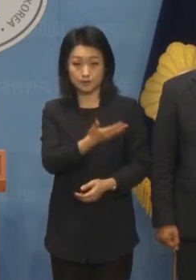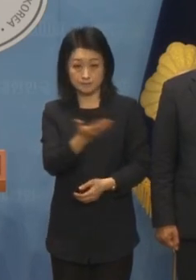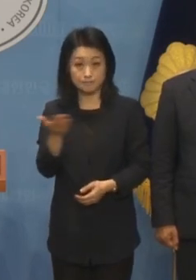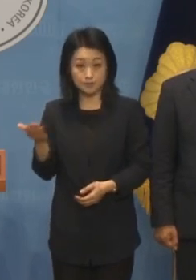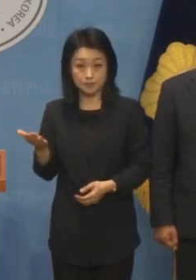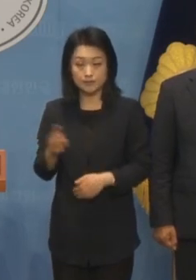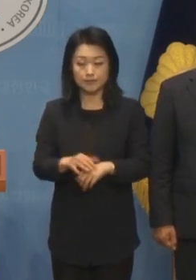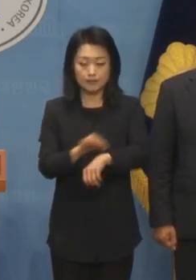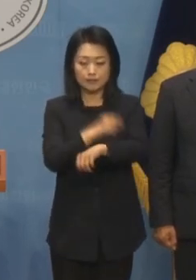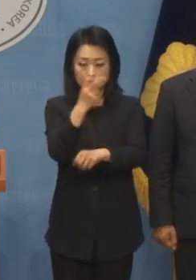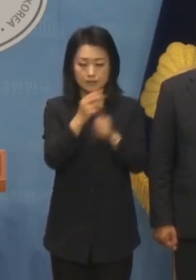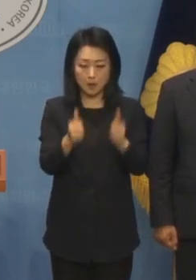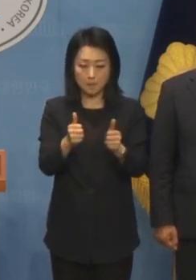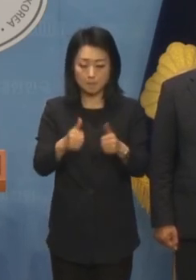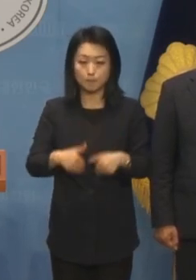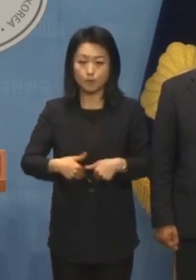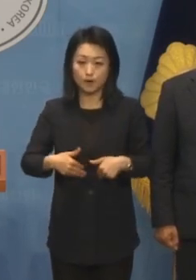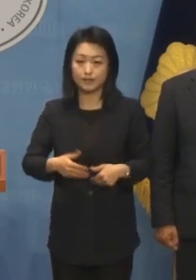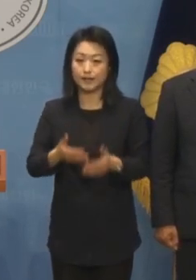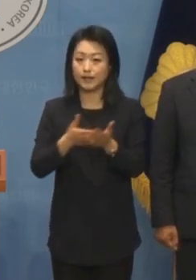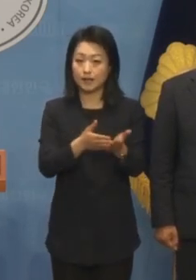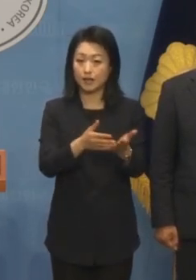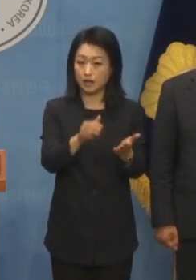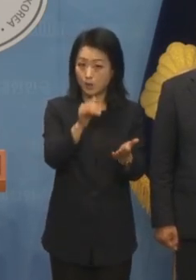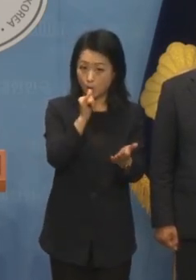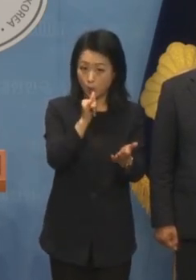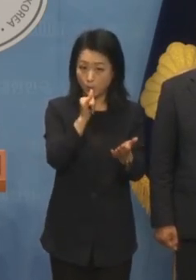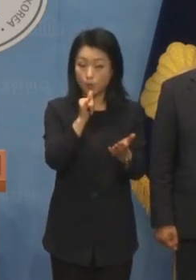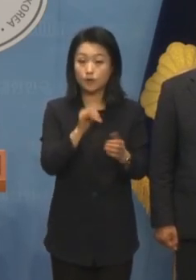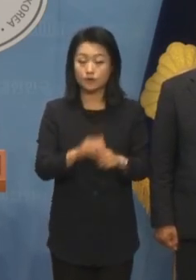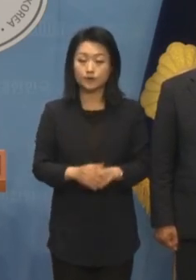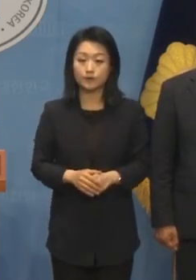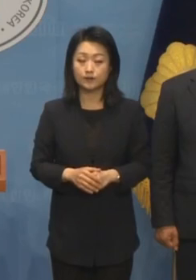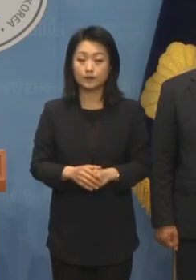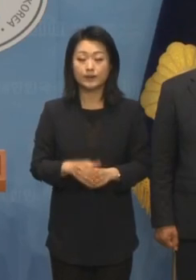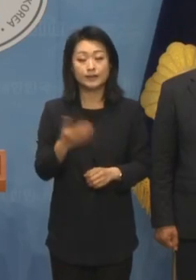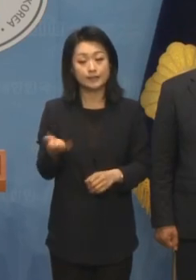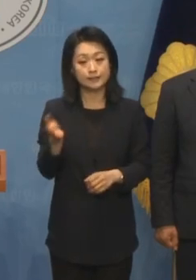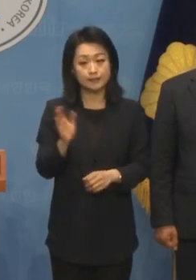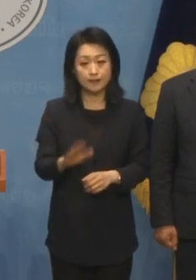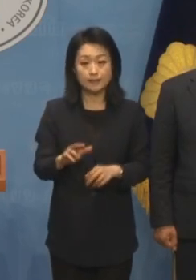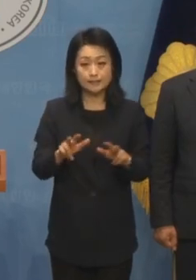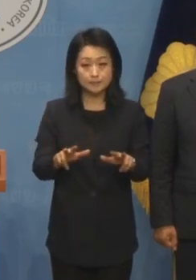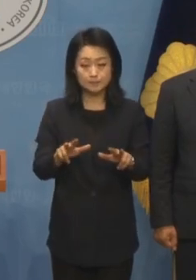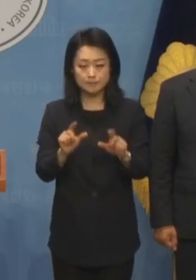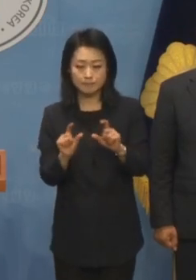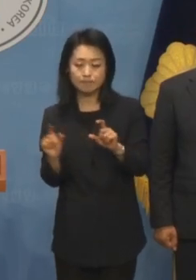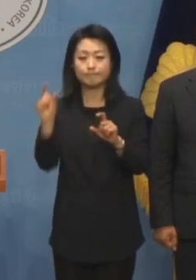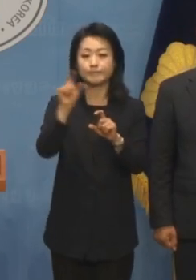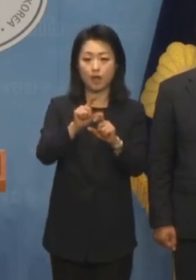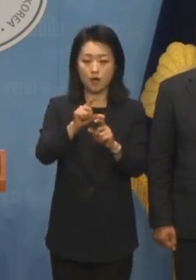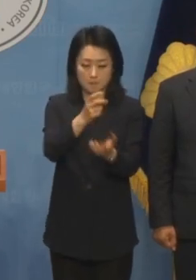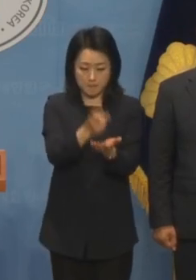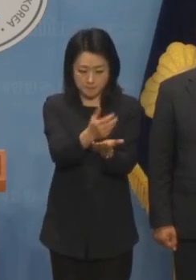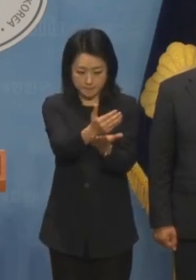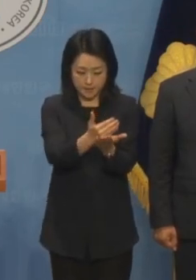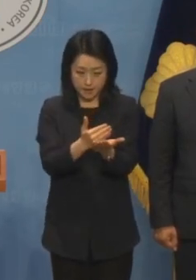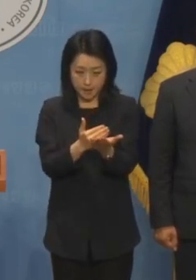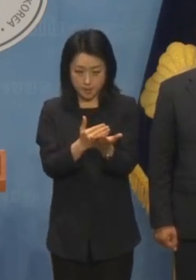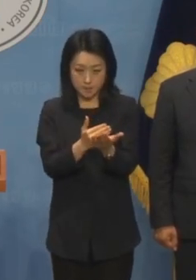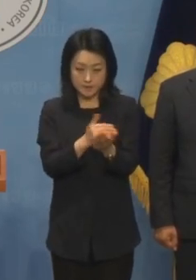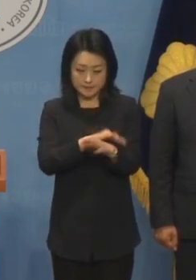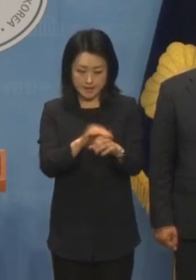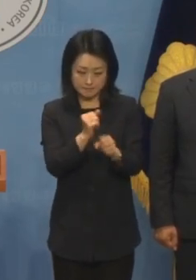특검 추진 방안을 논의했고요. 지금 거의 성안 중에 있습니다. 다만 더 다듬고 더 논의할 부분이